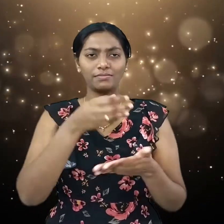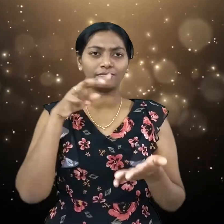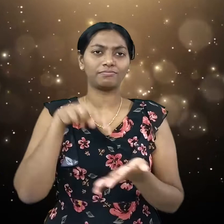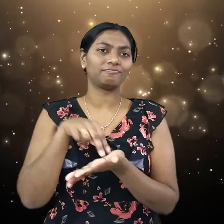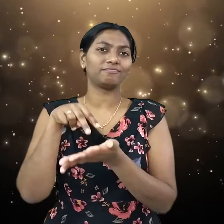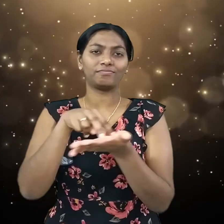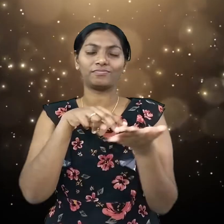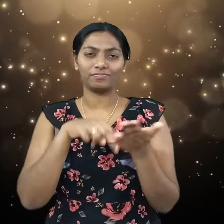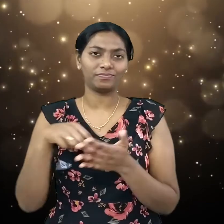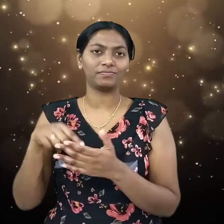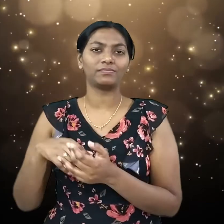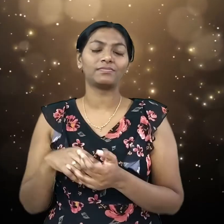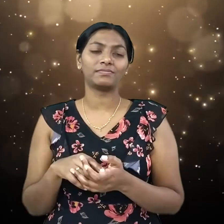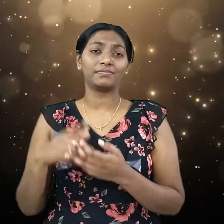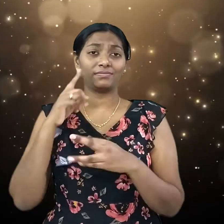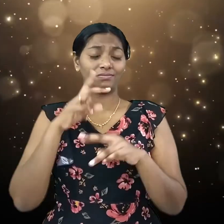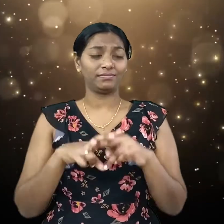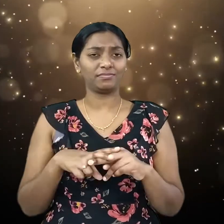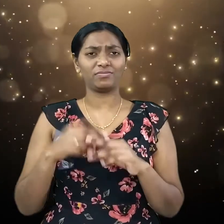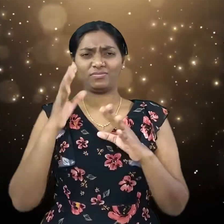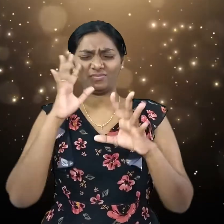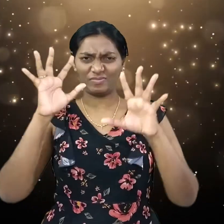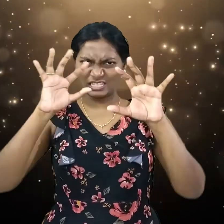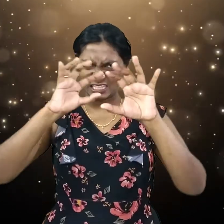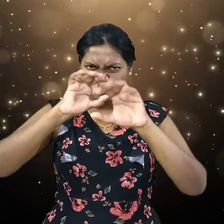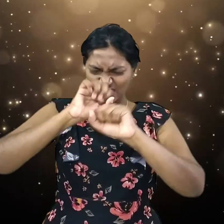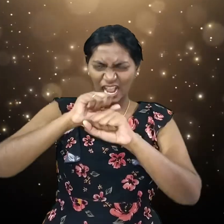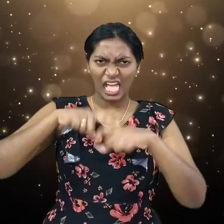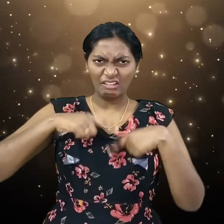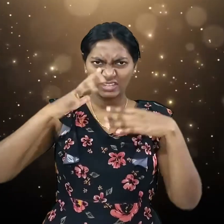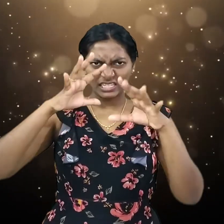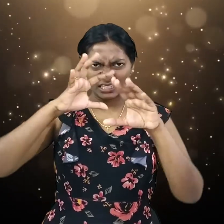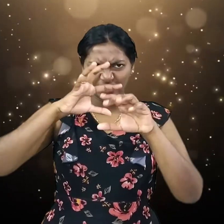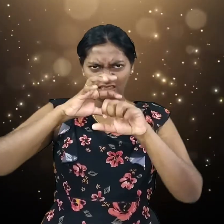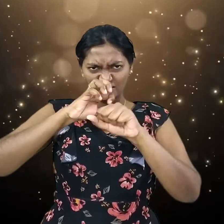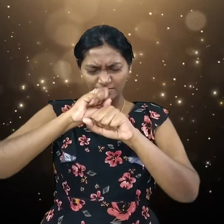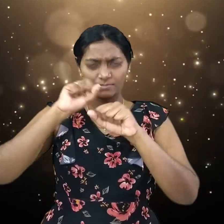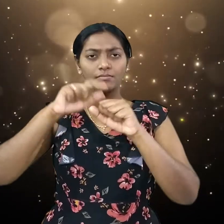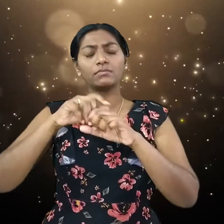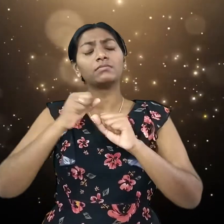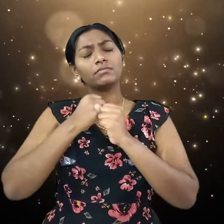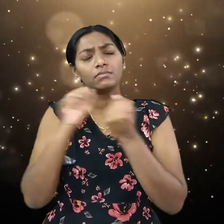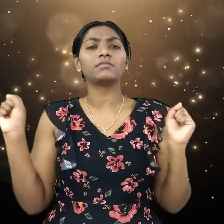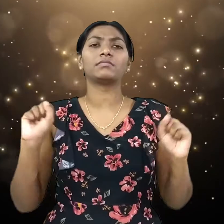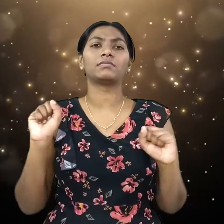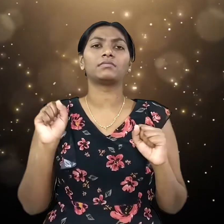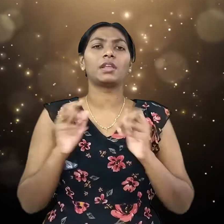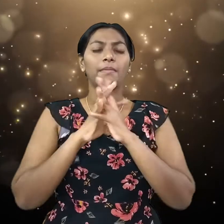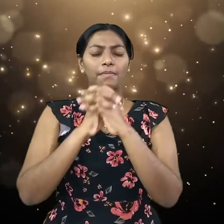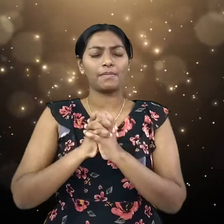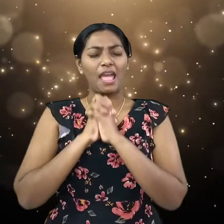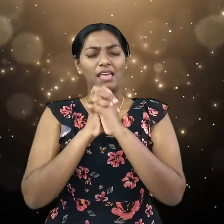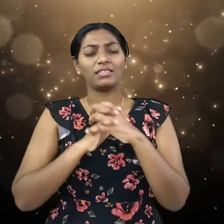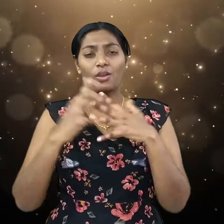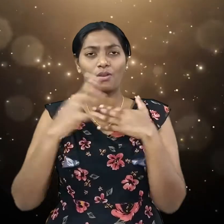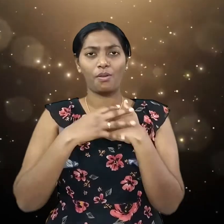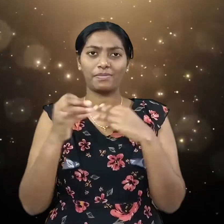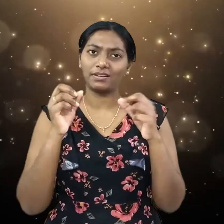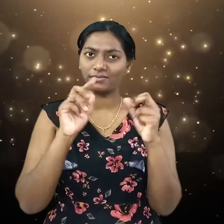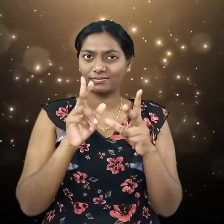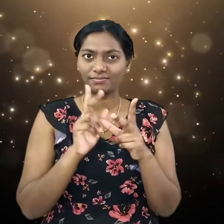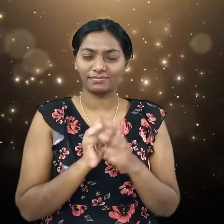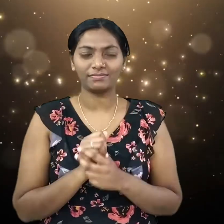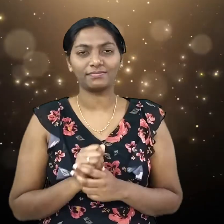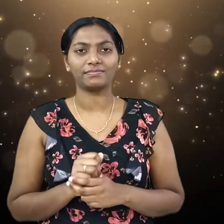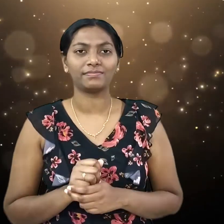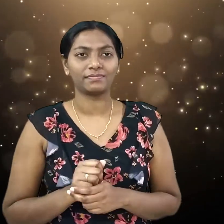बार आए, और मैं चाहते हूँ कि अगर आप अंधकार के वश में थे तो आज छूट जाइए। एक छोटी सी प्रार्थना करनी